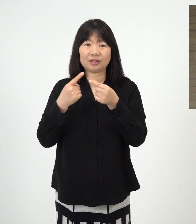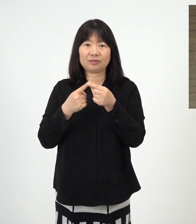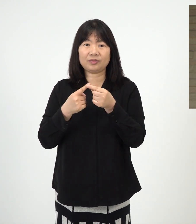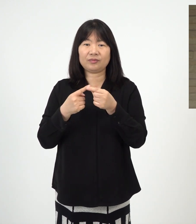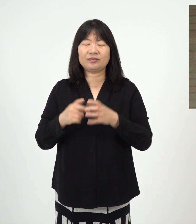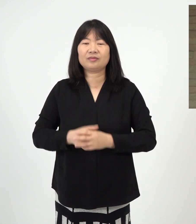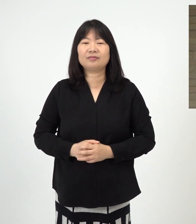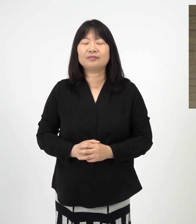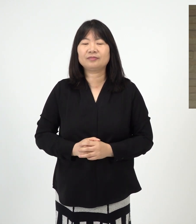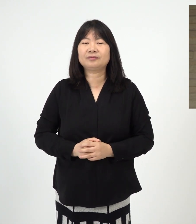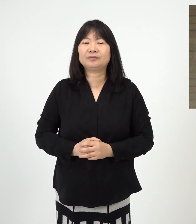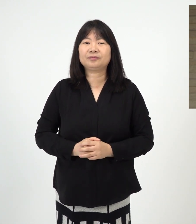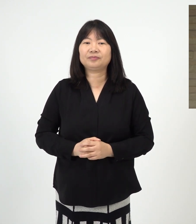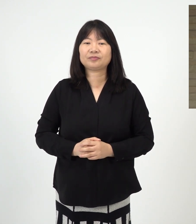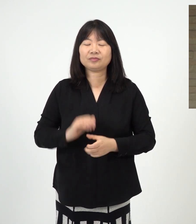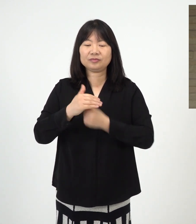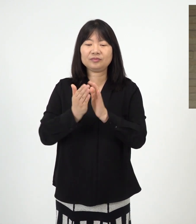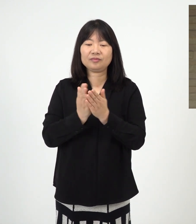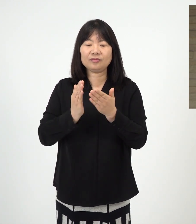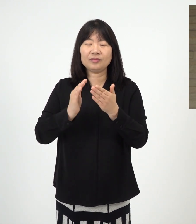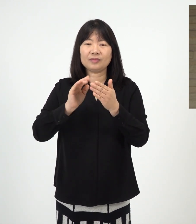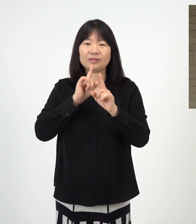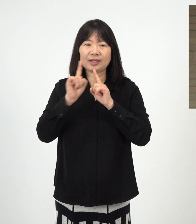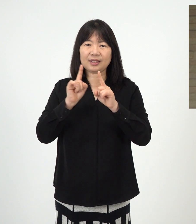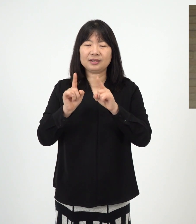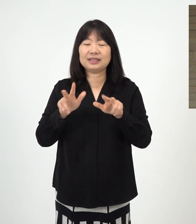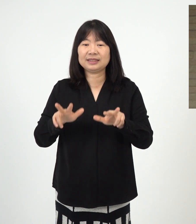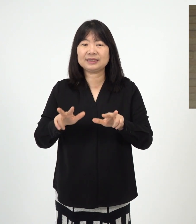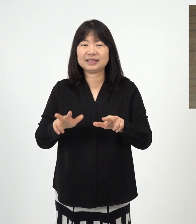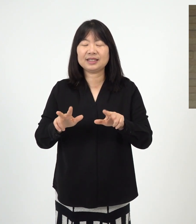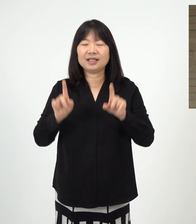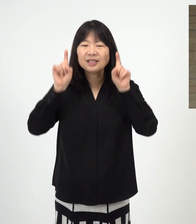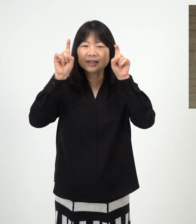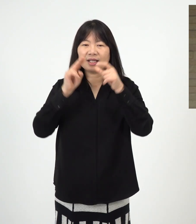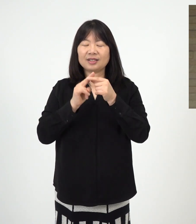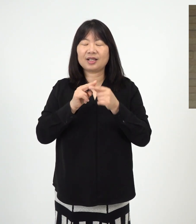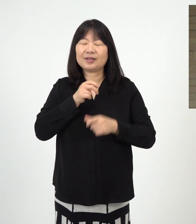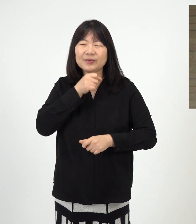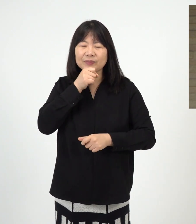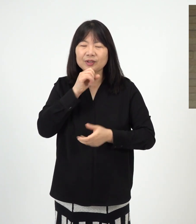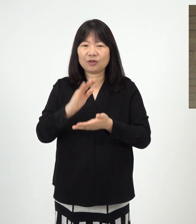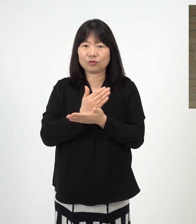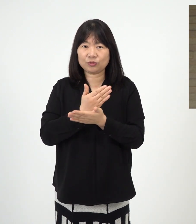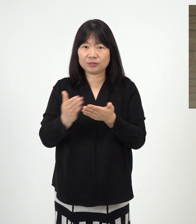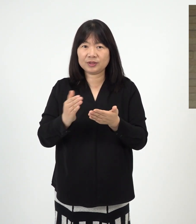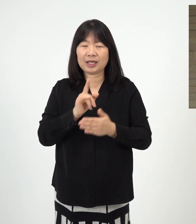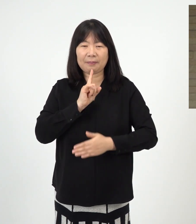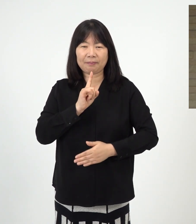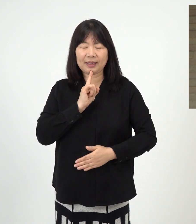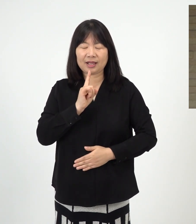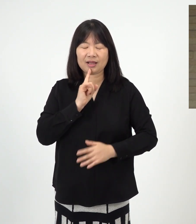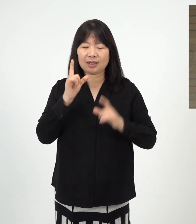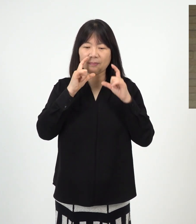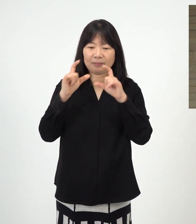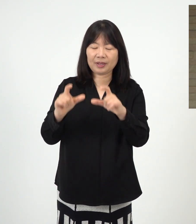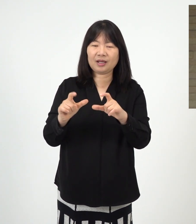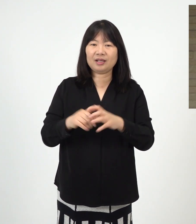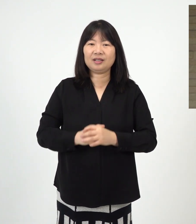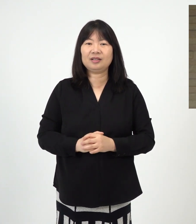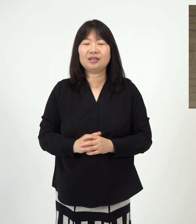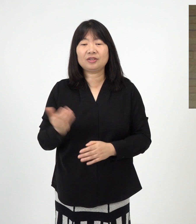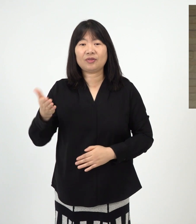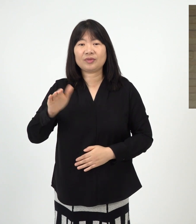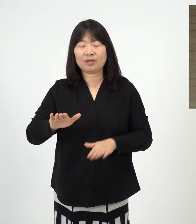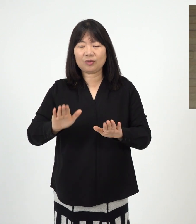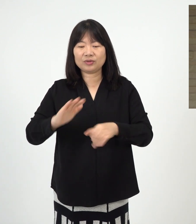번째 본문이 이제 양과 염소를 구분한다는 선언이에요. 자,